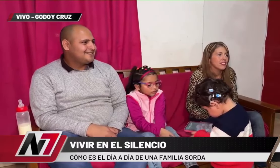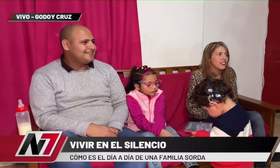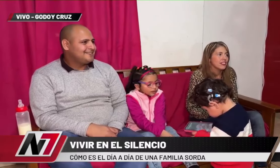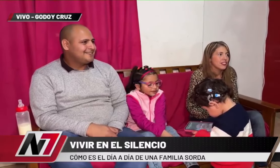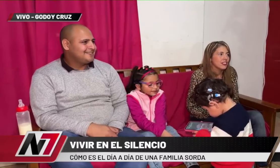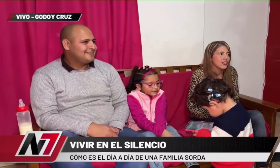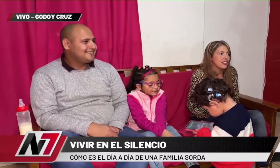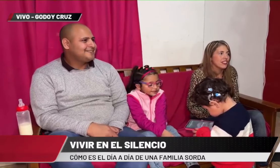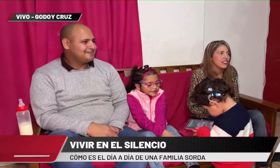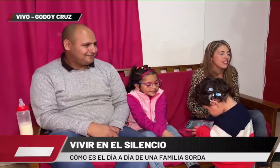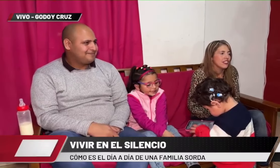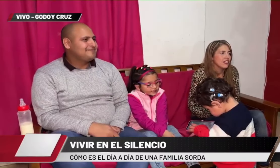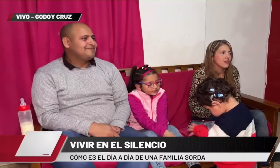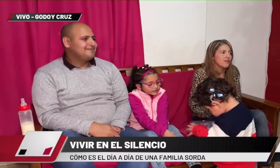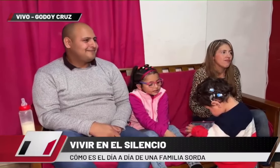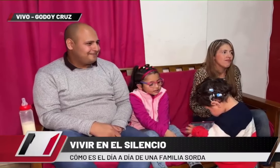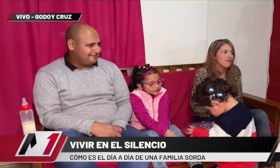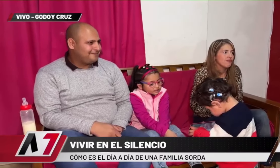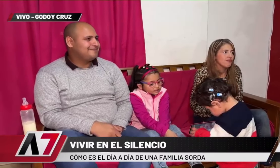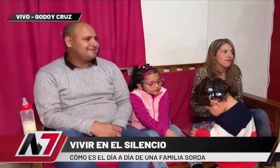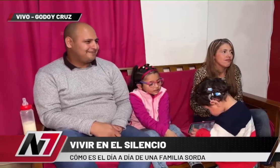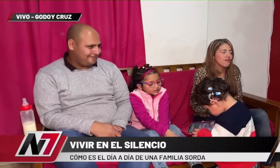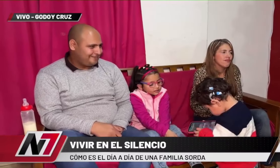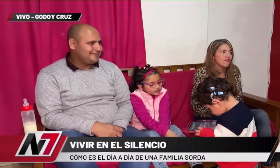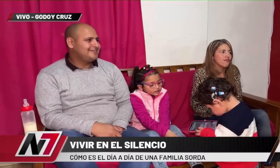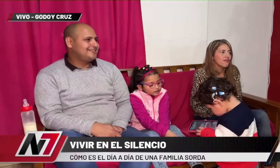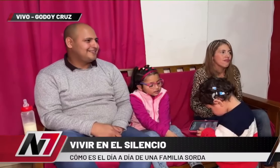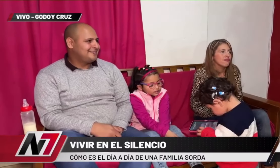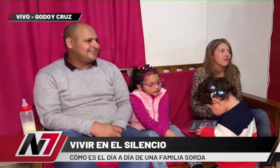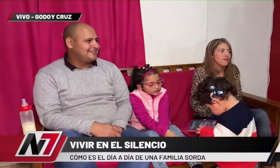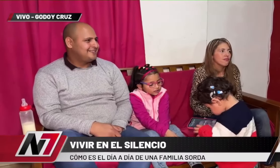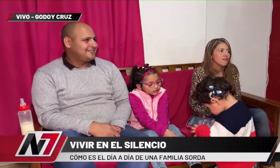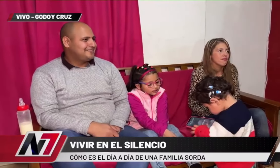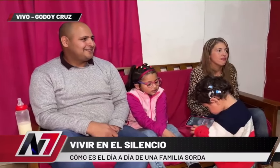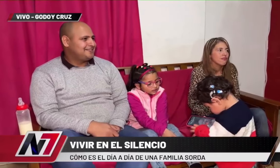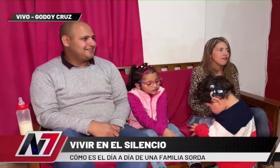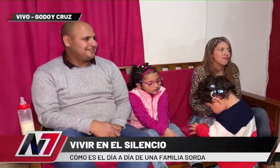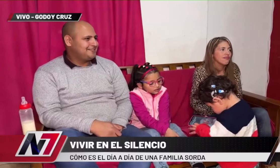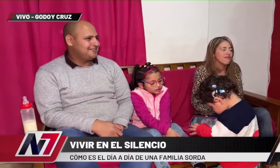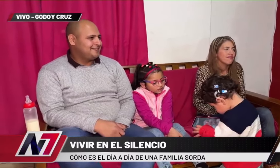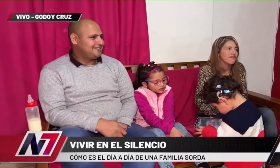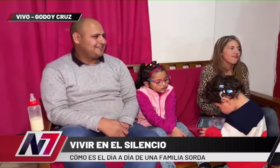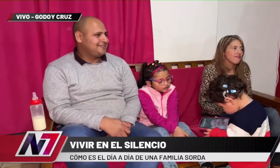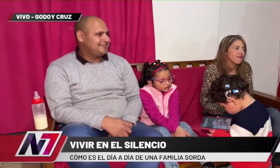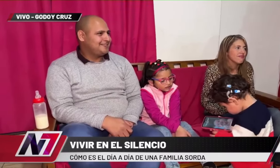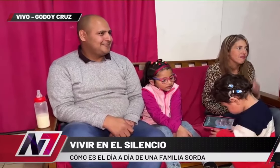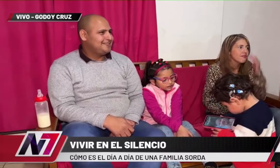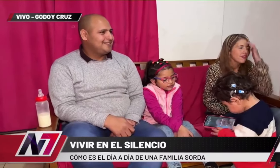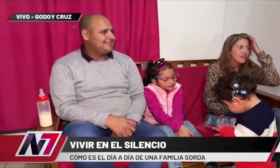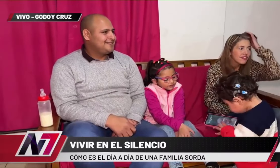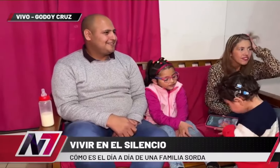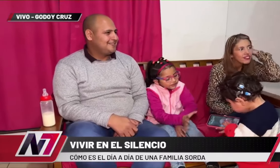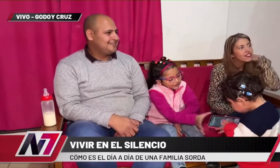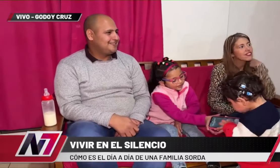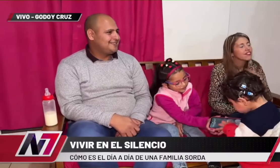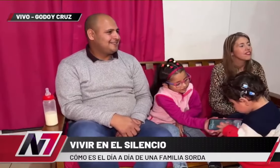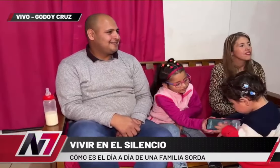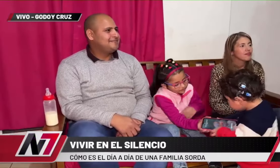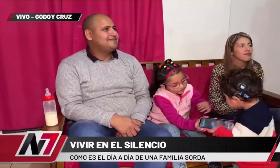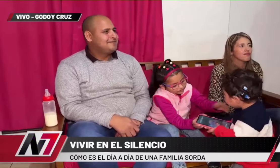personas sordas y la verdad es que es admirable, ¿no? Y son muy resilientes por toda su historia de vida también. Así que bueno, yo